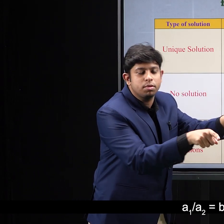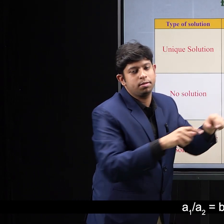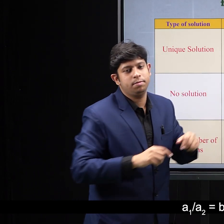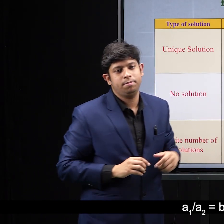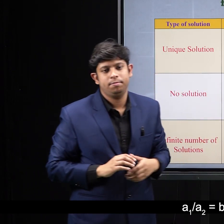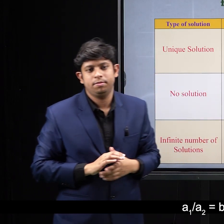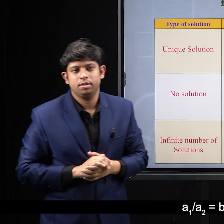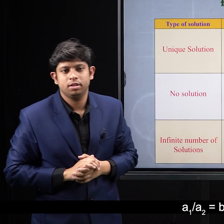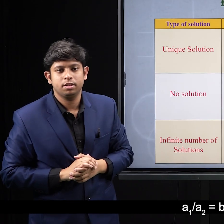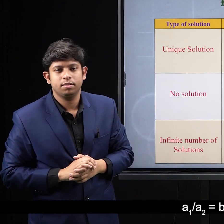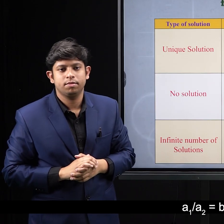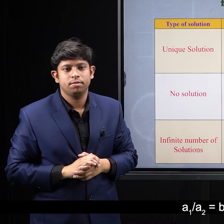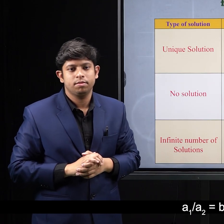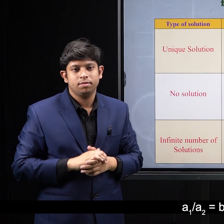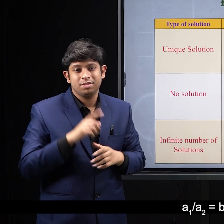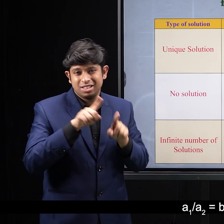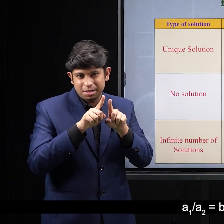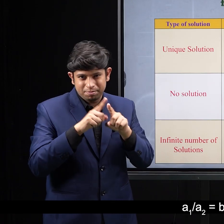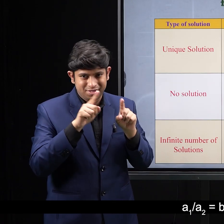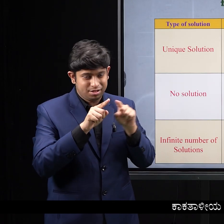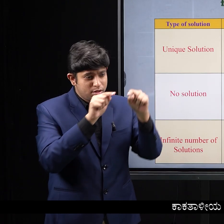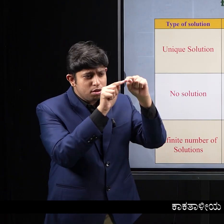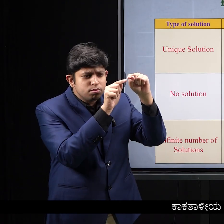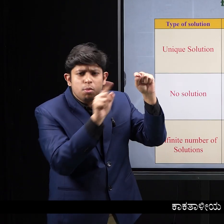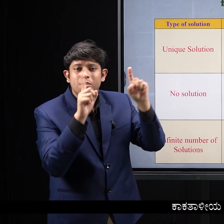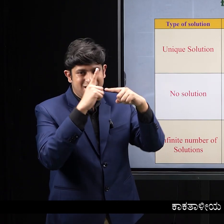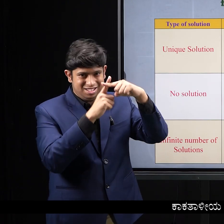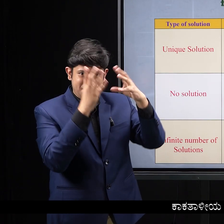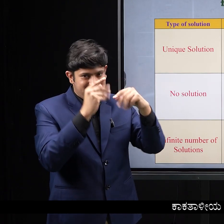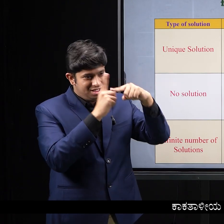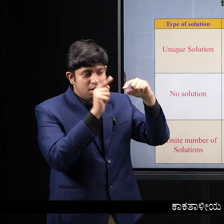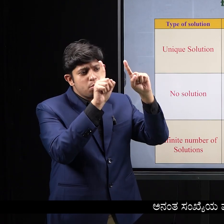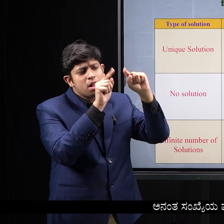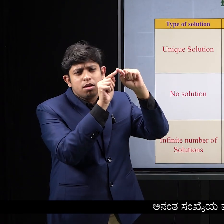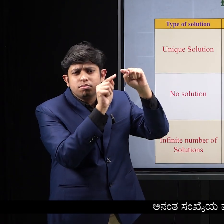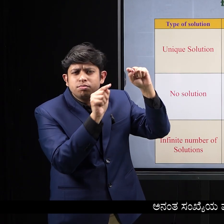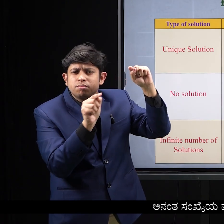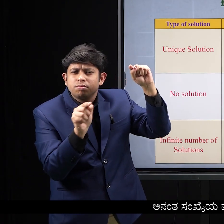b1/b2 ಸಮನಾಗಿಲ್ಲ c1/c2. ಕಾಕತಾಳೀಯ ರೇಖೆಗಳಿಗೆ ನಮಗೆ ಅನಂತ ರೇಖೆಯ